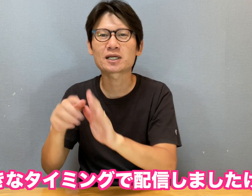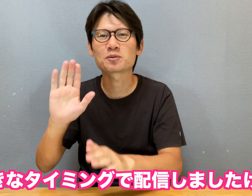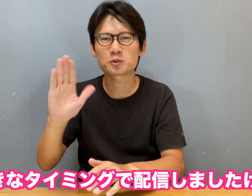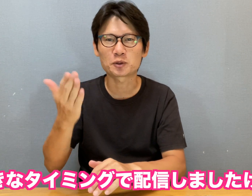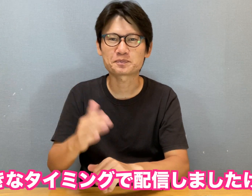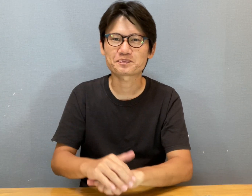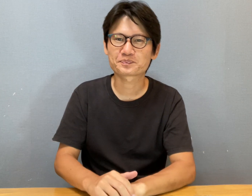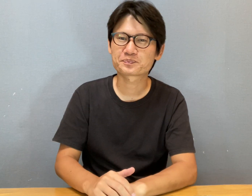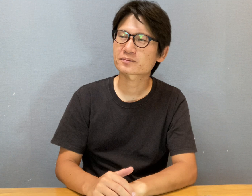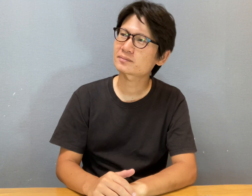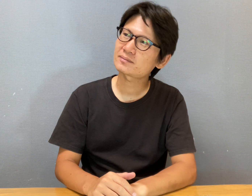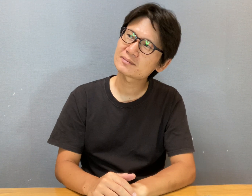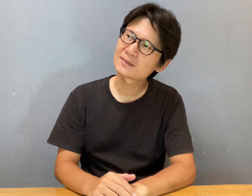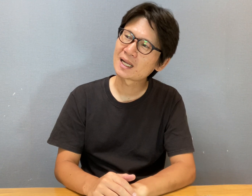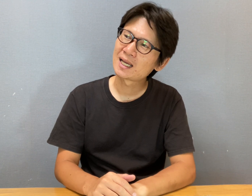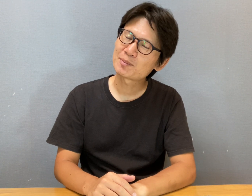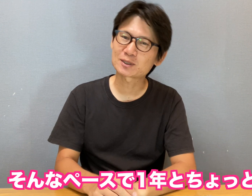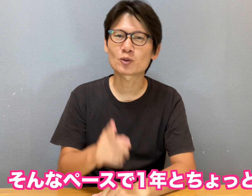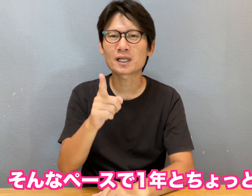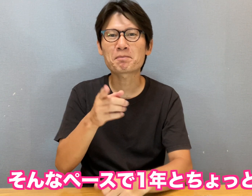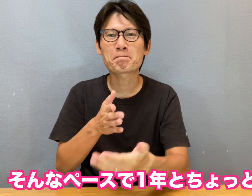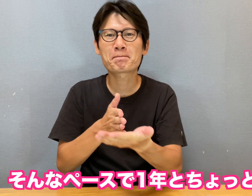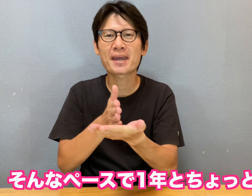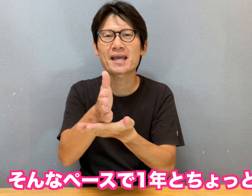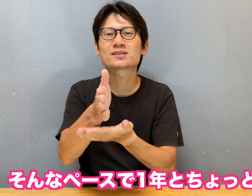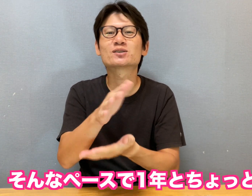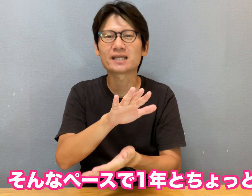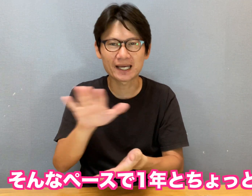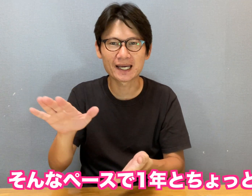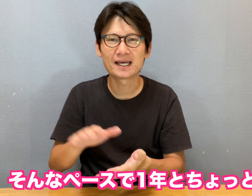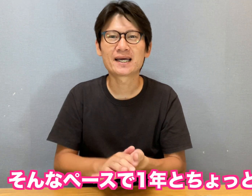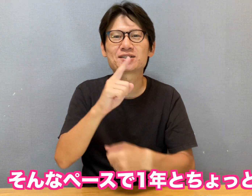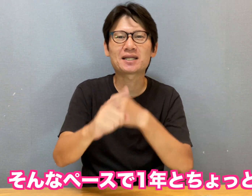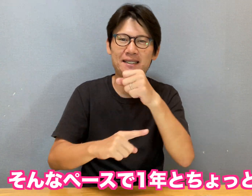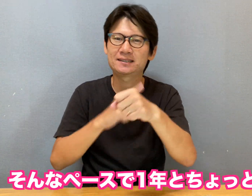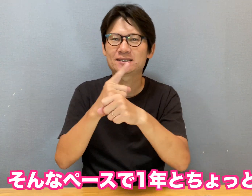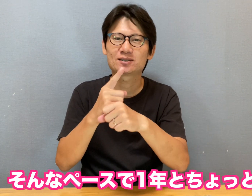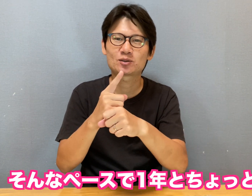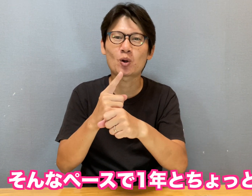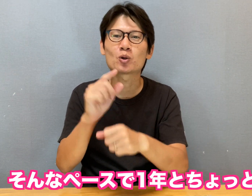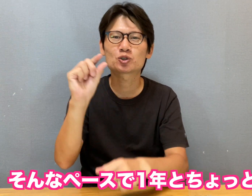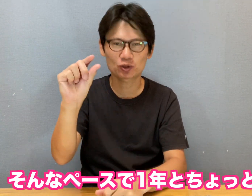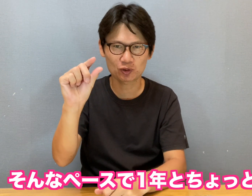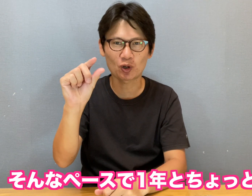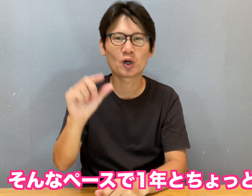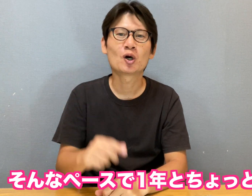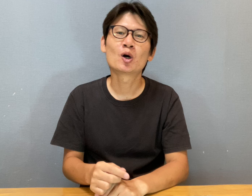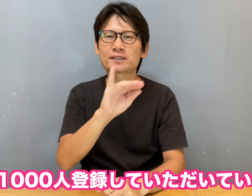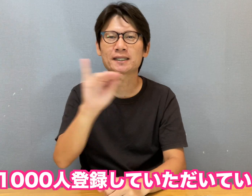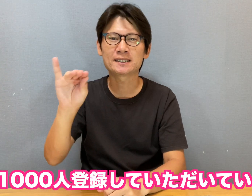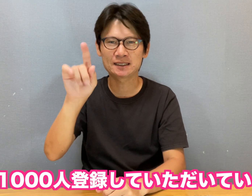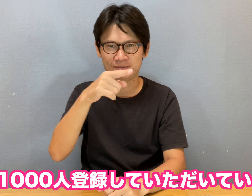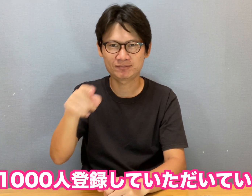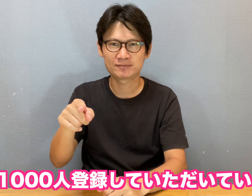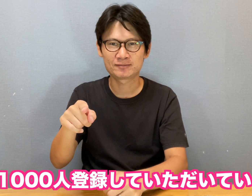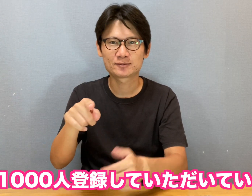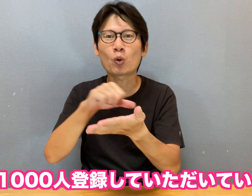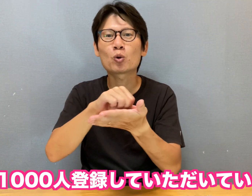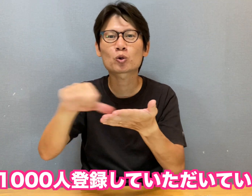れども、まあそんなペースで1年とちょっと1000人登録